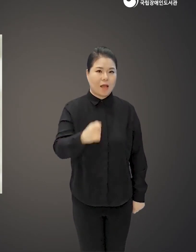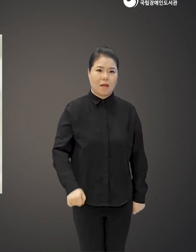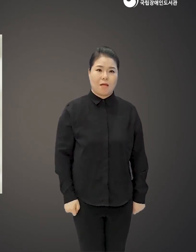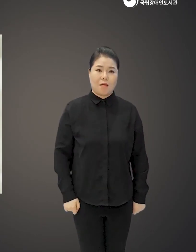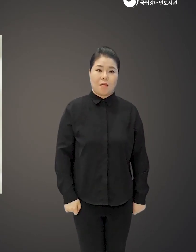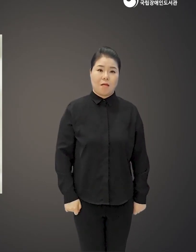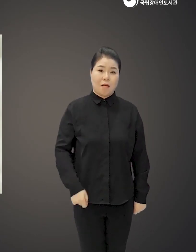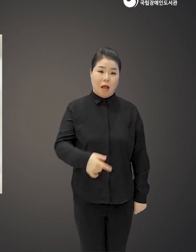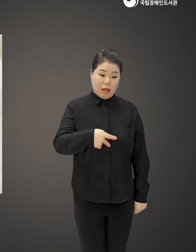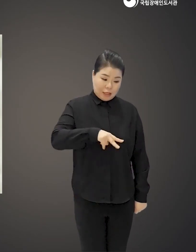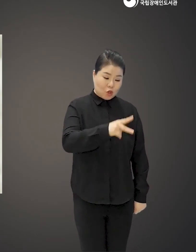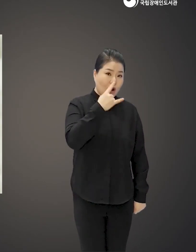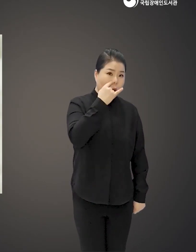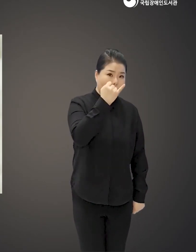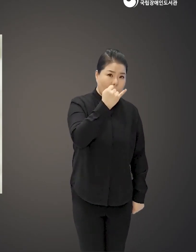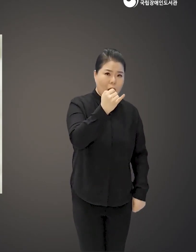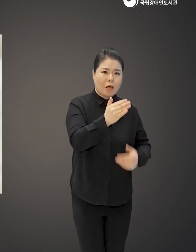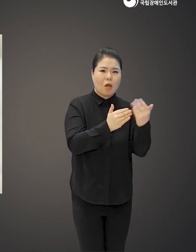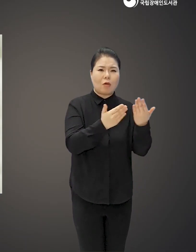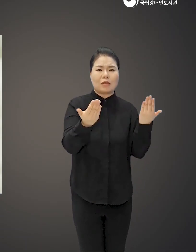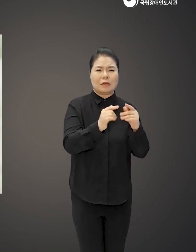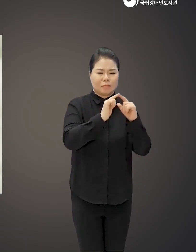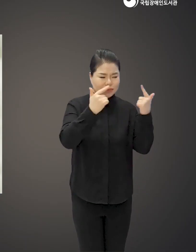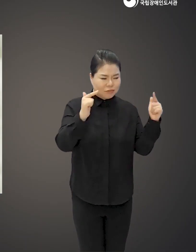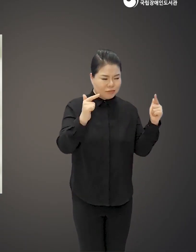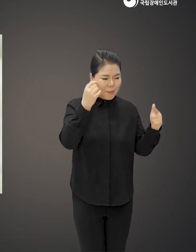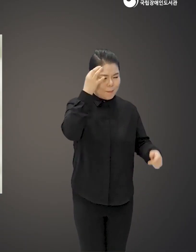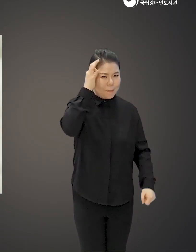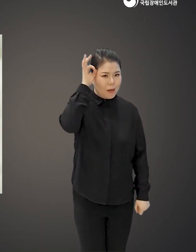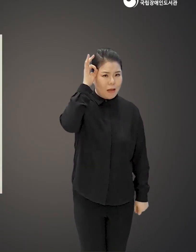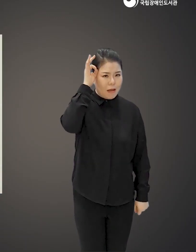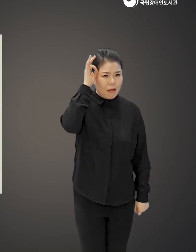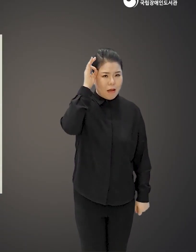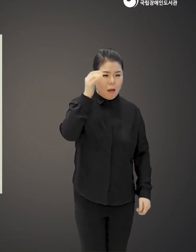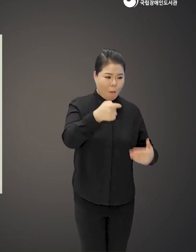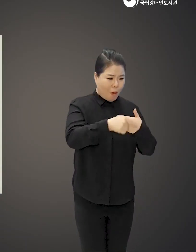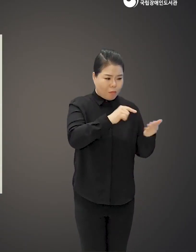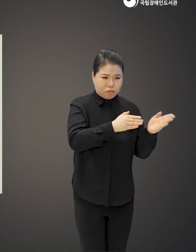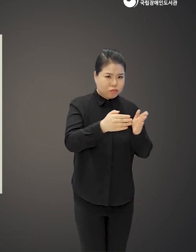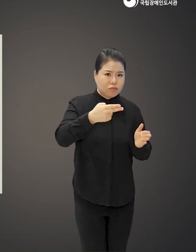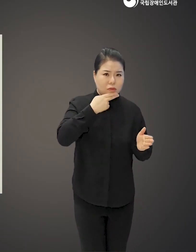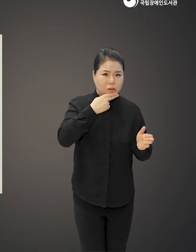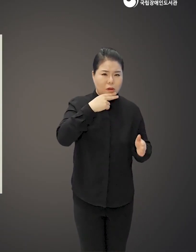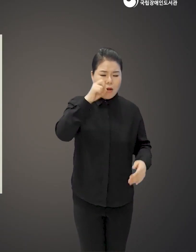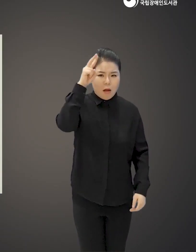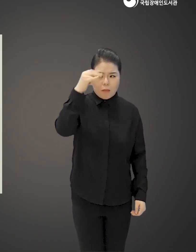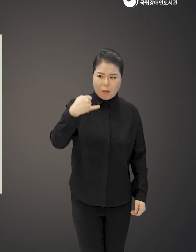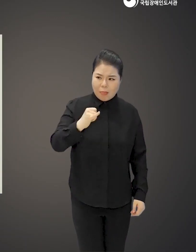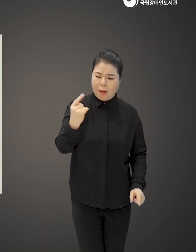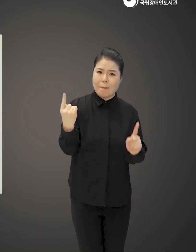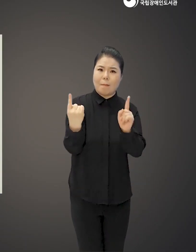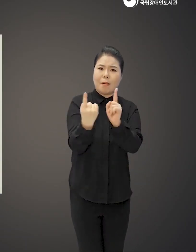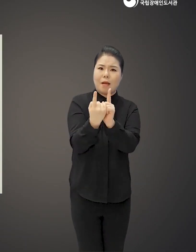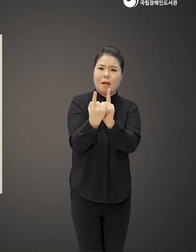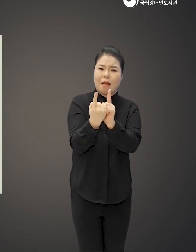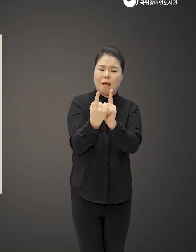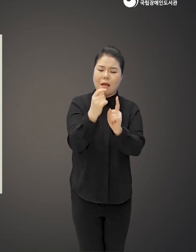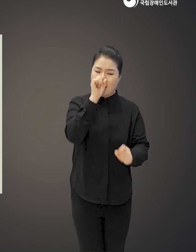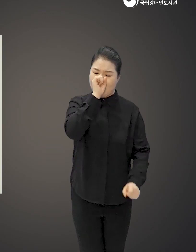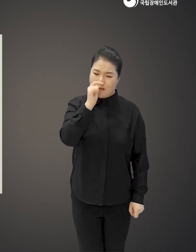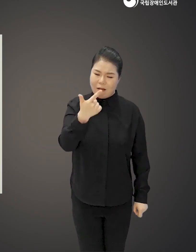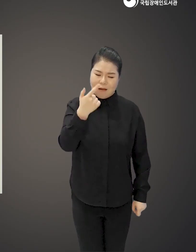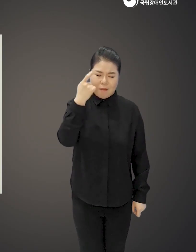한다. 아델이 이미 겪은 그 모든 일을 생각하면 아무런 마음의 준비도 못한 채